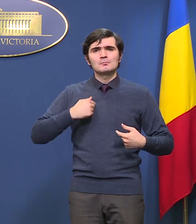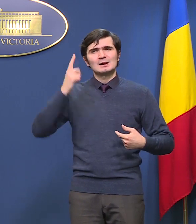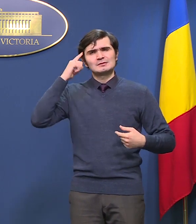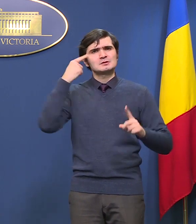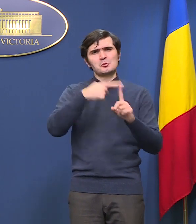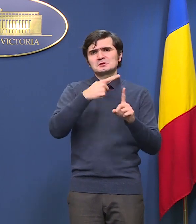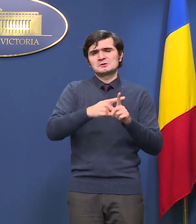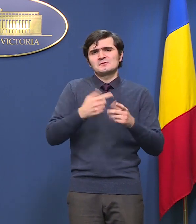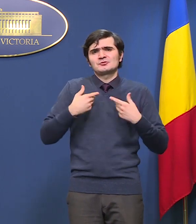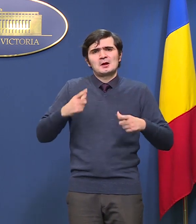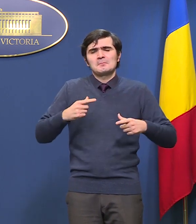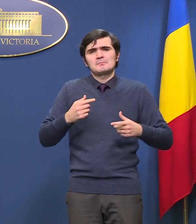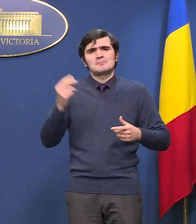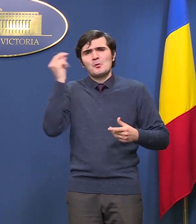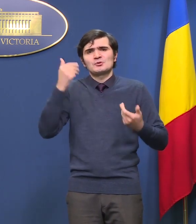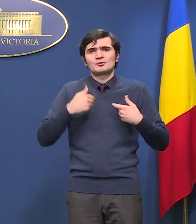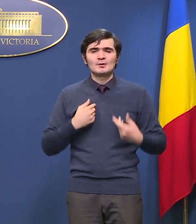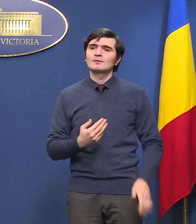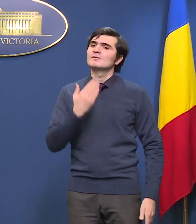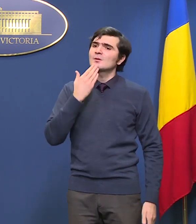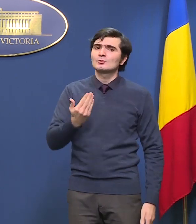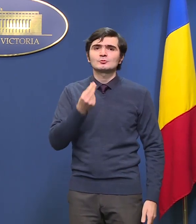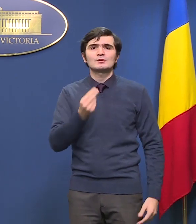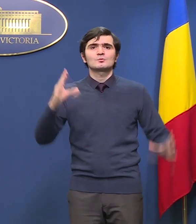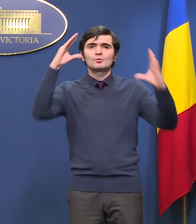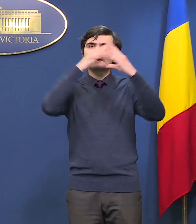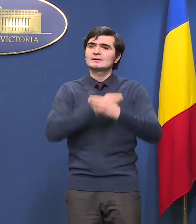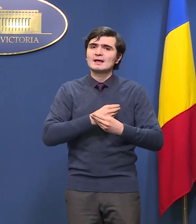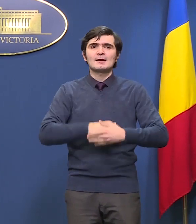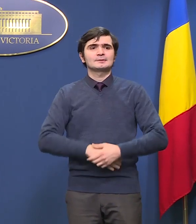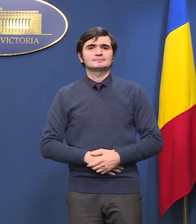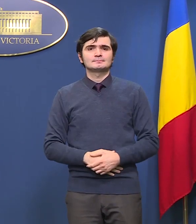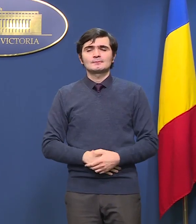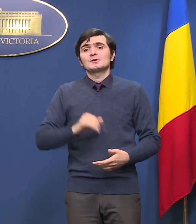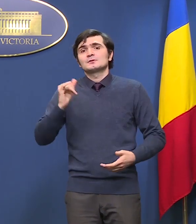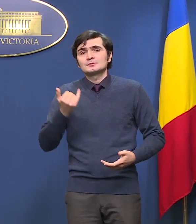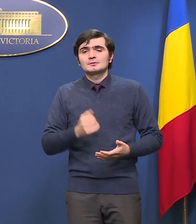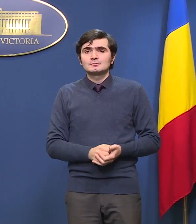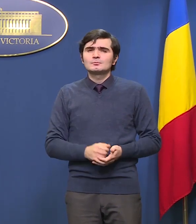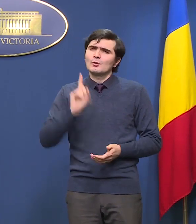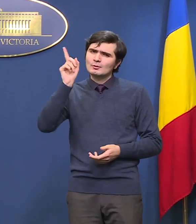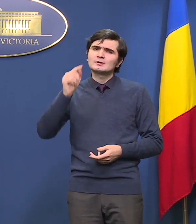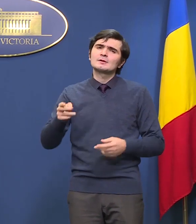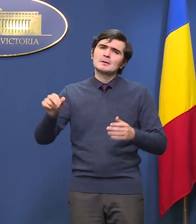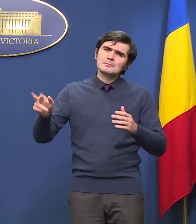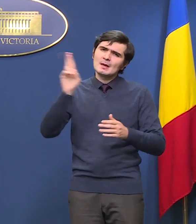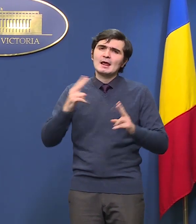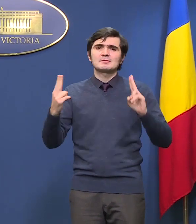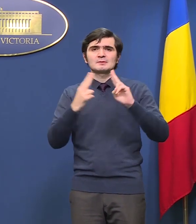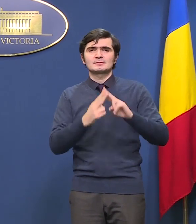sunt optimist de felul meu. Mulțumesc. Vă mulțumesc, bună seara și ne revedem.